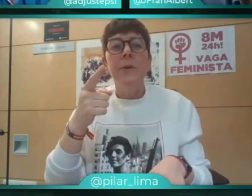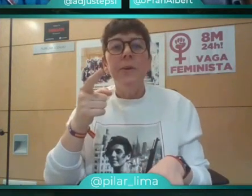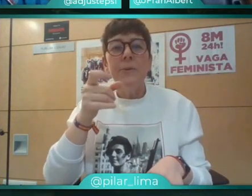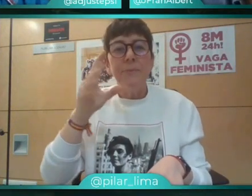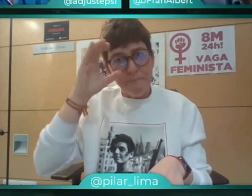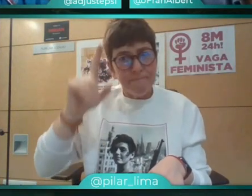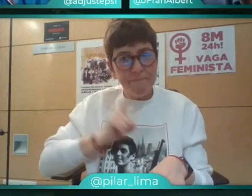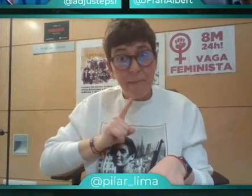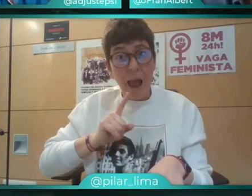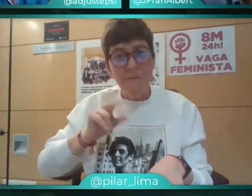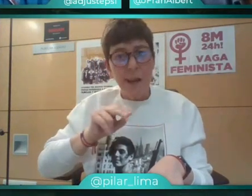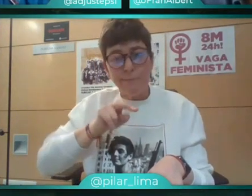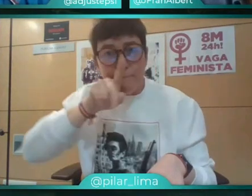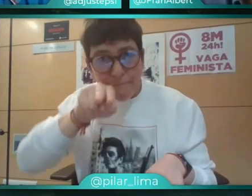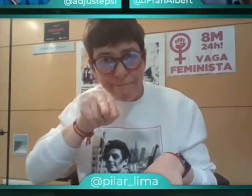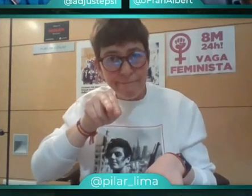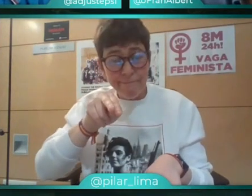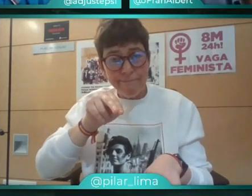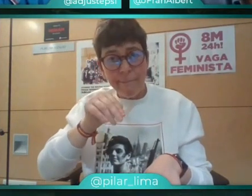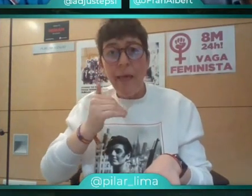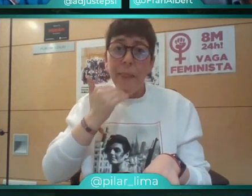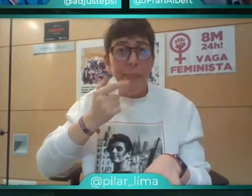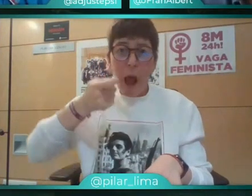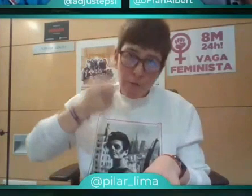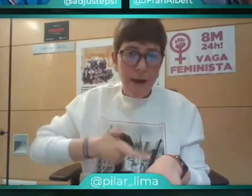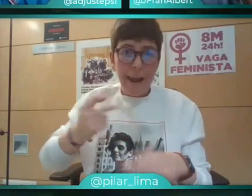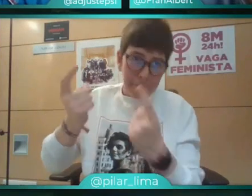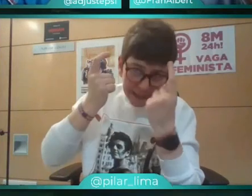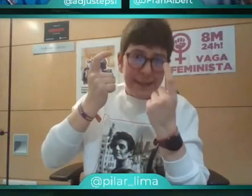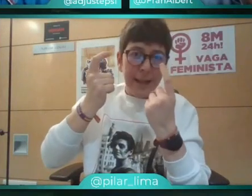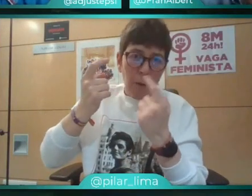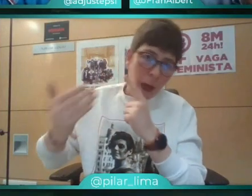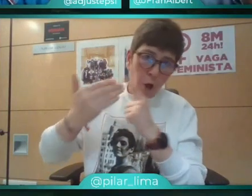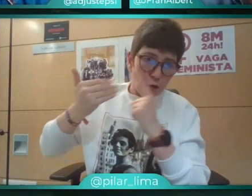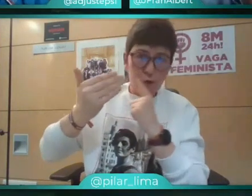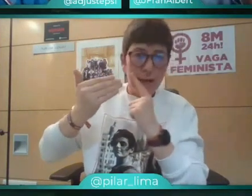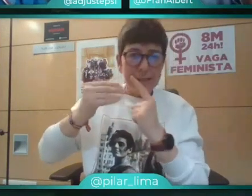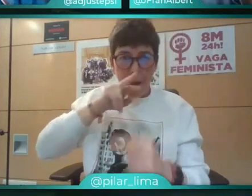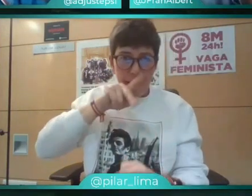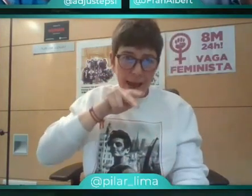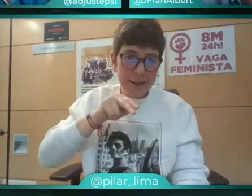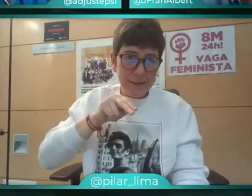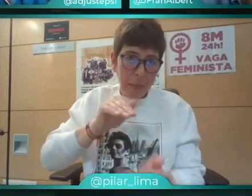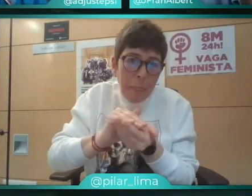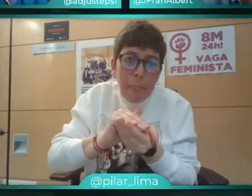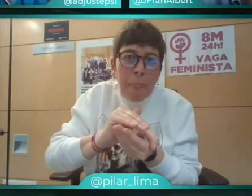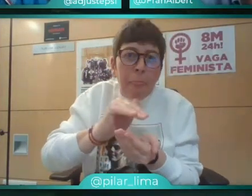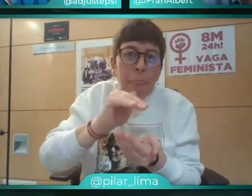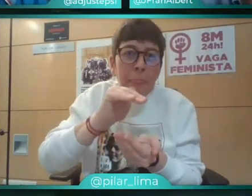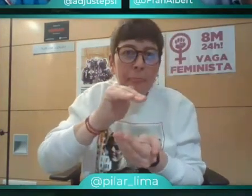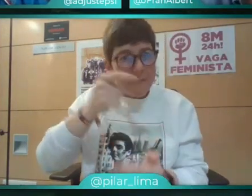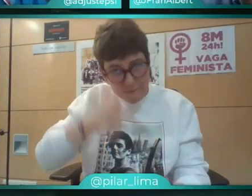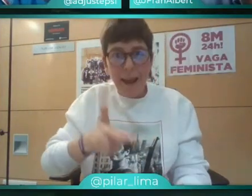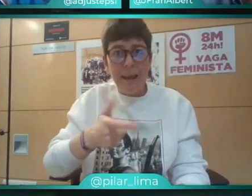las síndicas aquí en las Cortes valencianas del psoe y del compromiso entonces él les cuesta